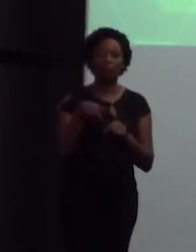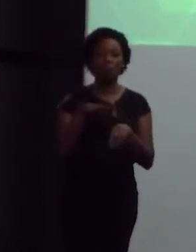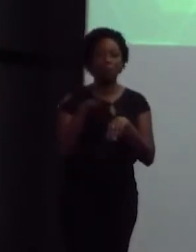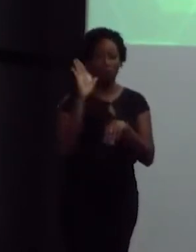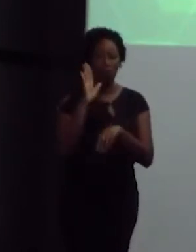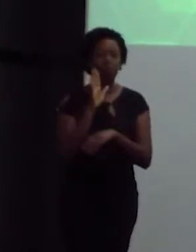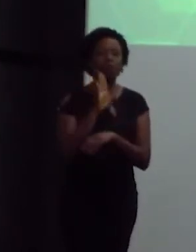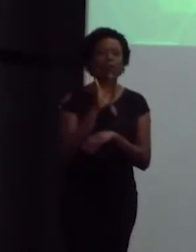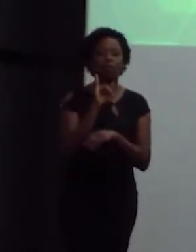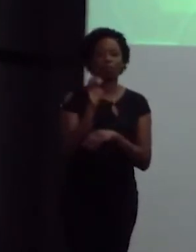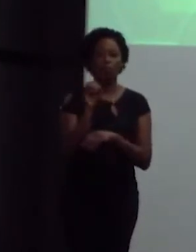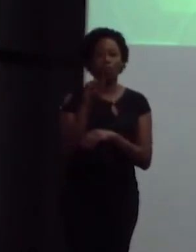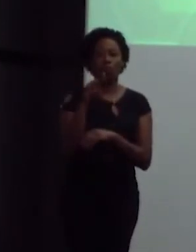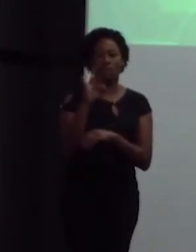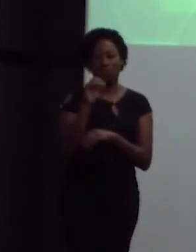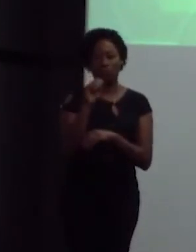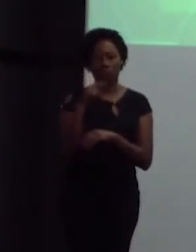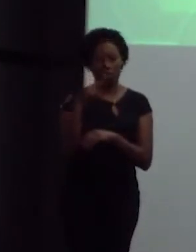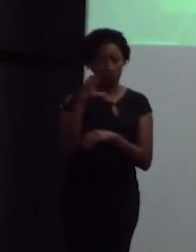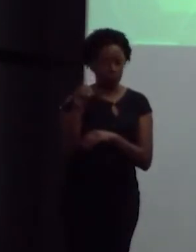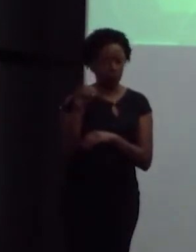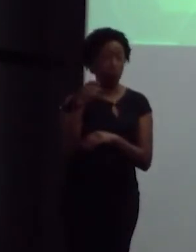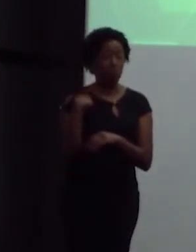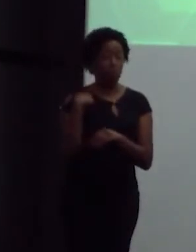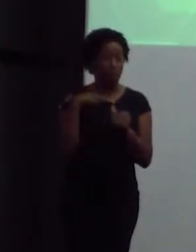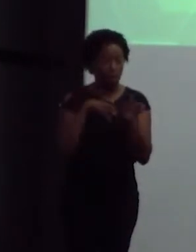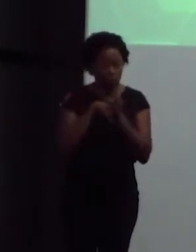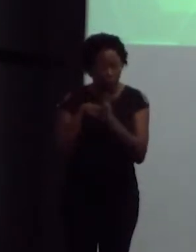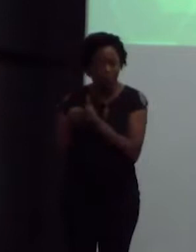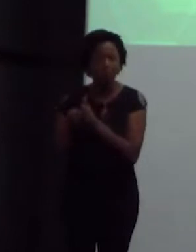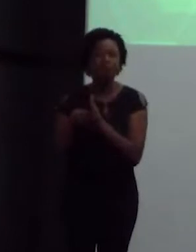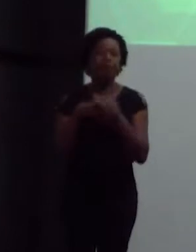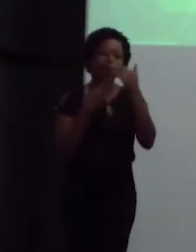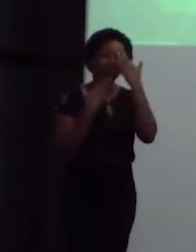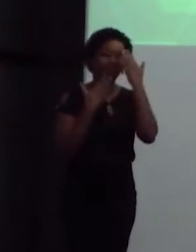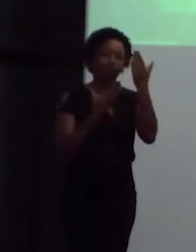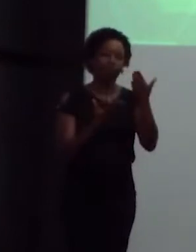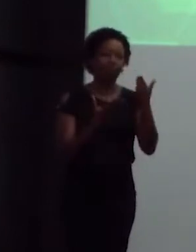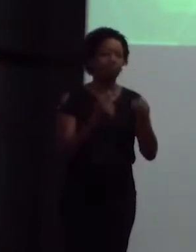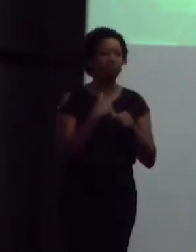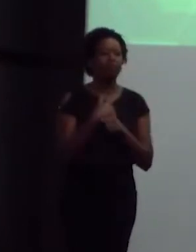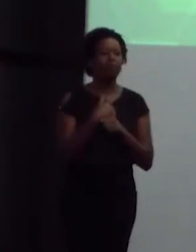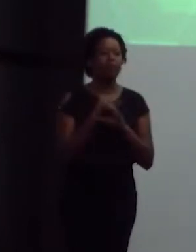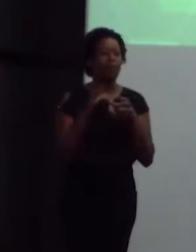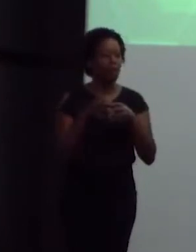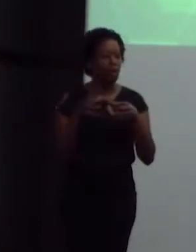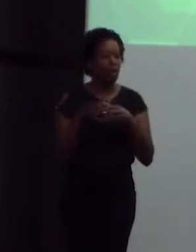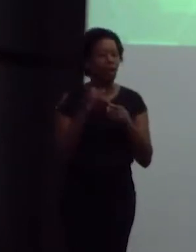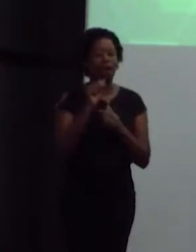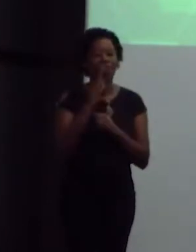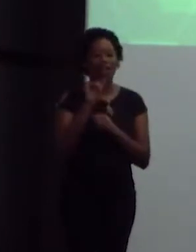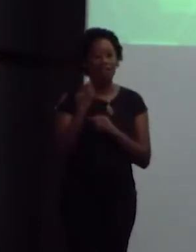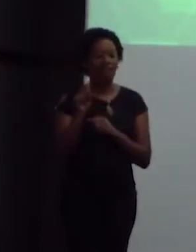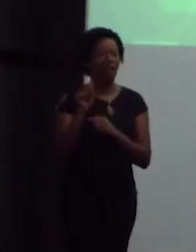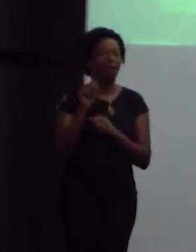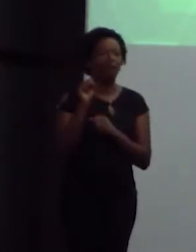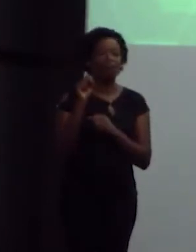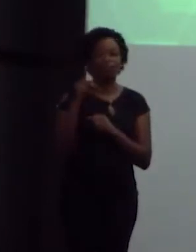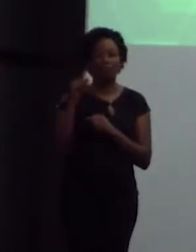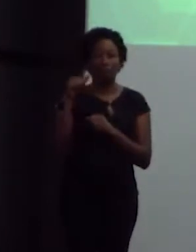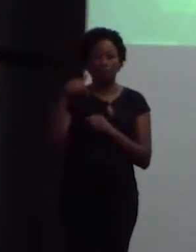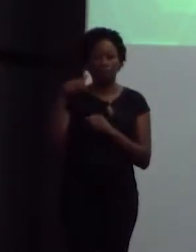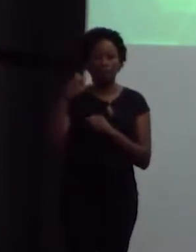como biometano. A linha de pesquisa que a gente atuou, e aí eu agradeço à indústria do gás, à ABGás, à Scania, a todos os